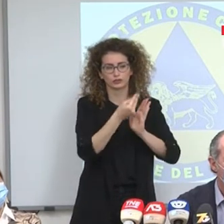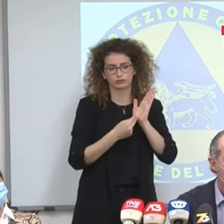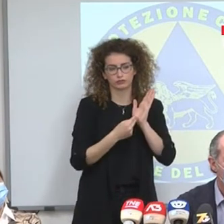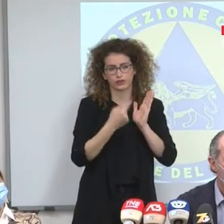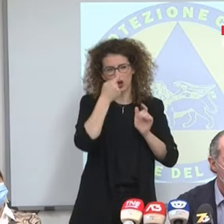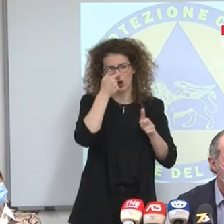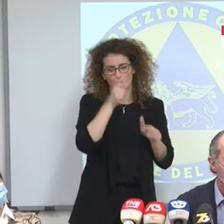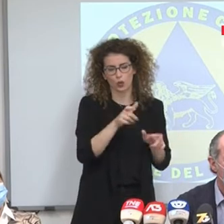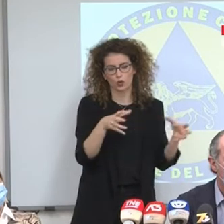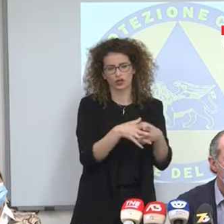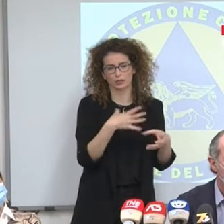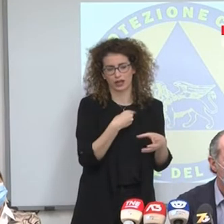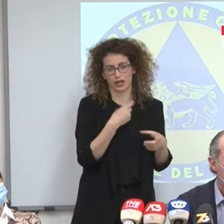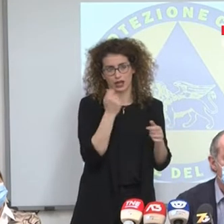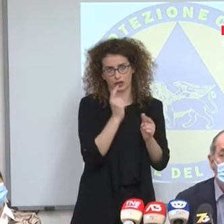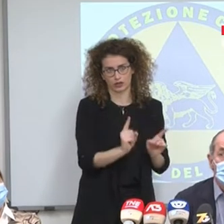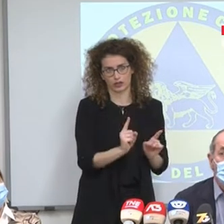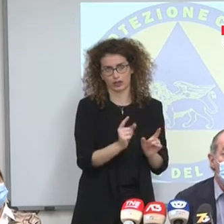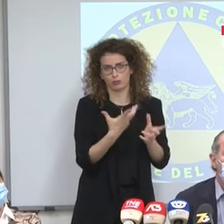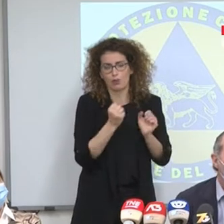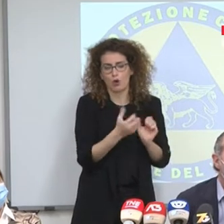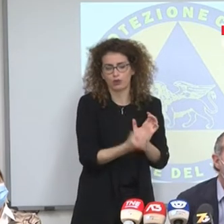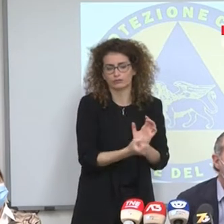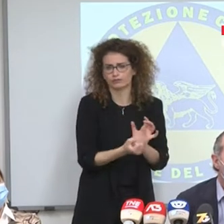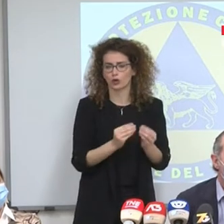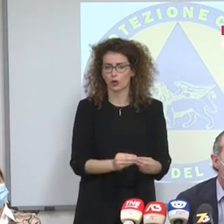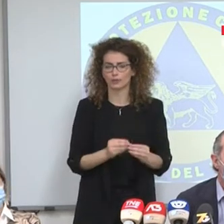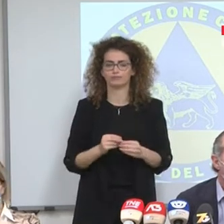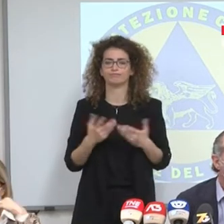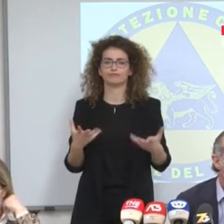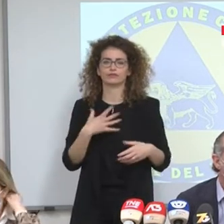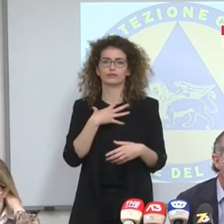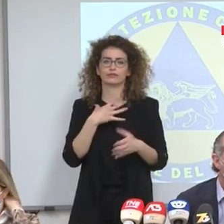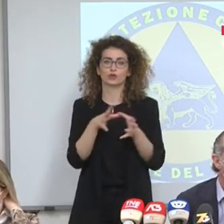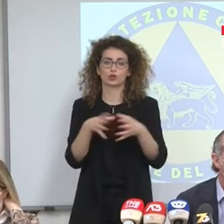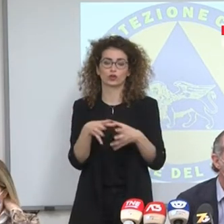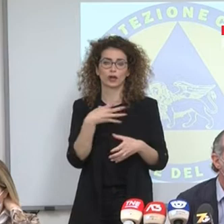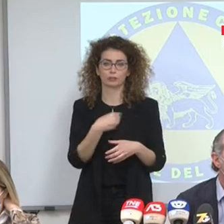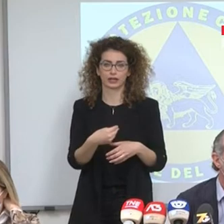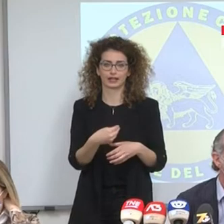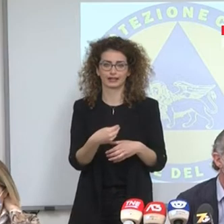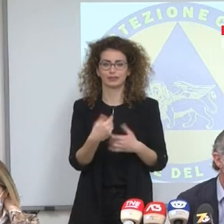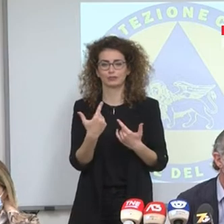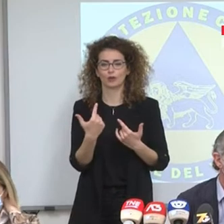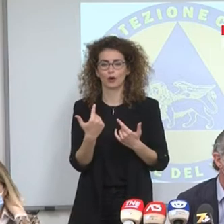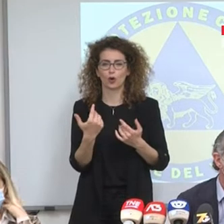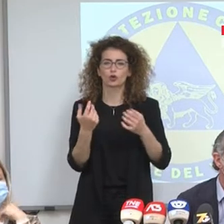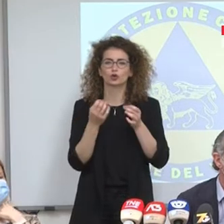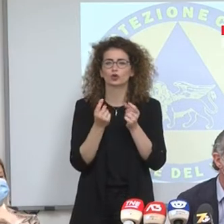bianca, come si può riassumerla? Ma fondamentalmente la zona bianca è il ritorno alla